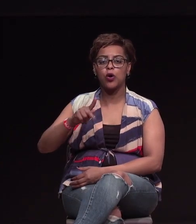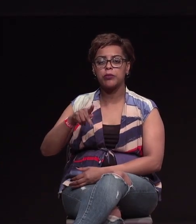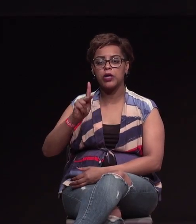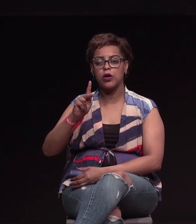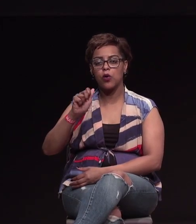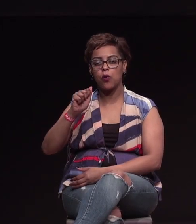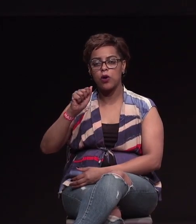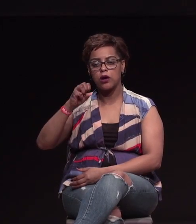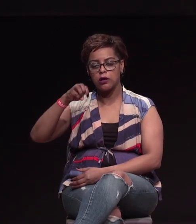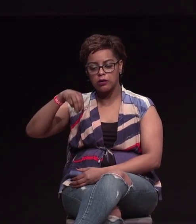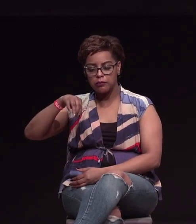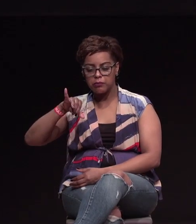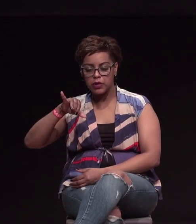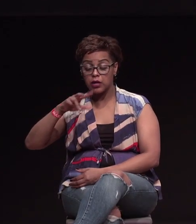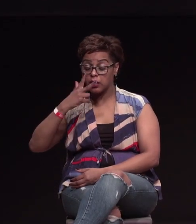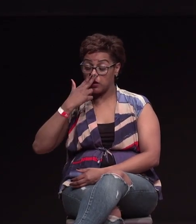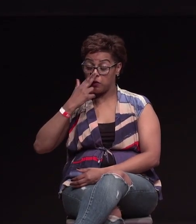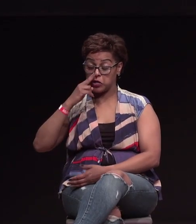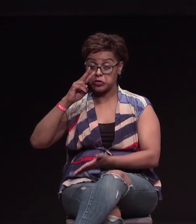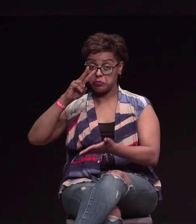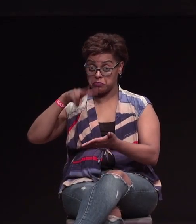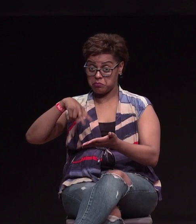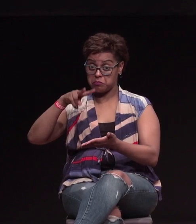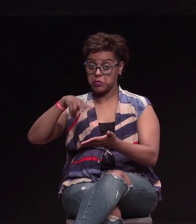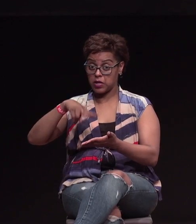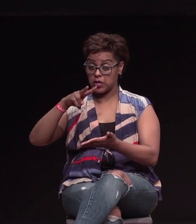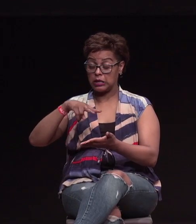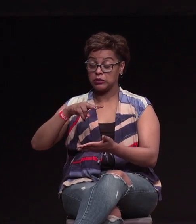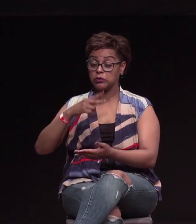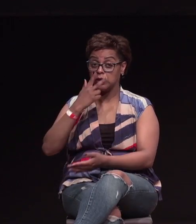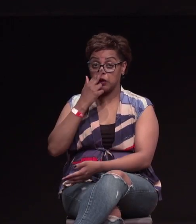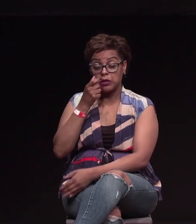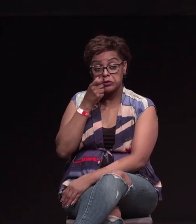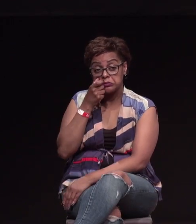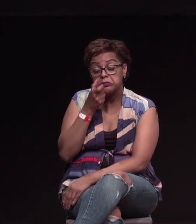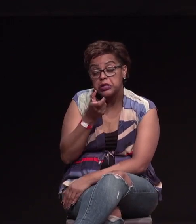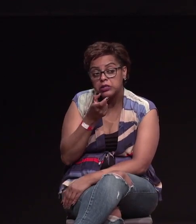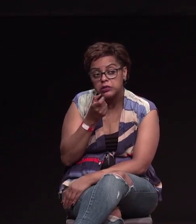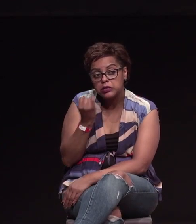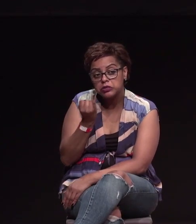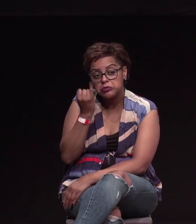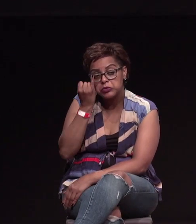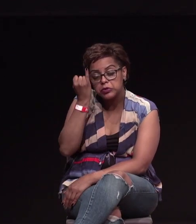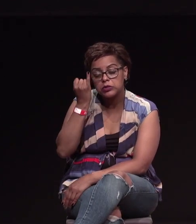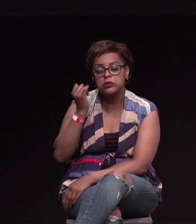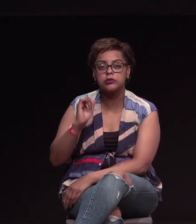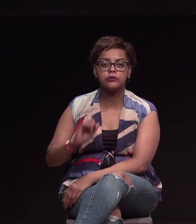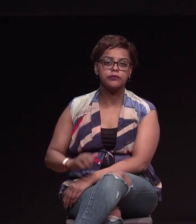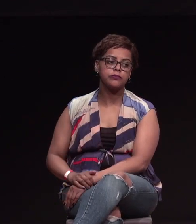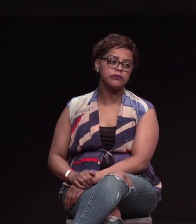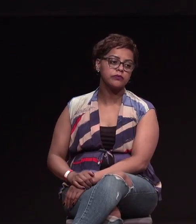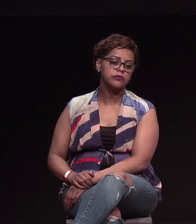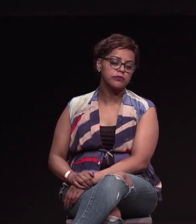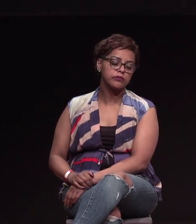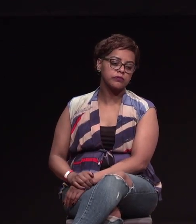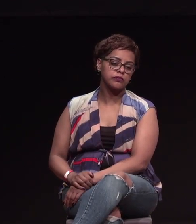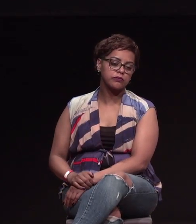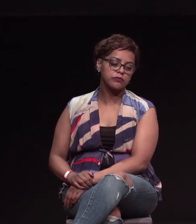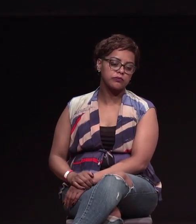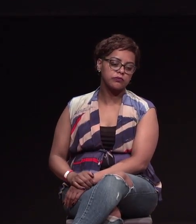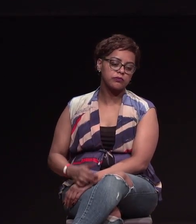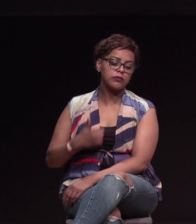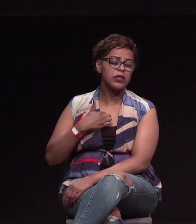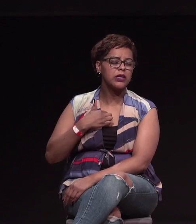que é uma leitura que eu acho bem legal também. Eu gosto muito dos